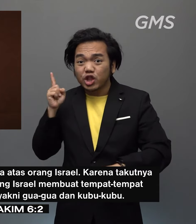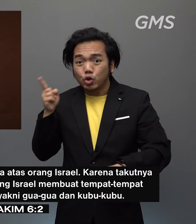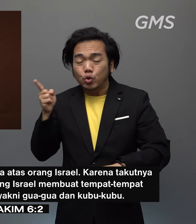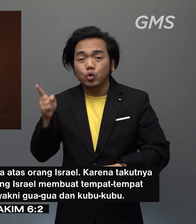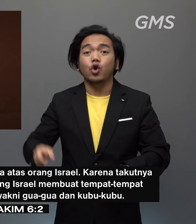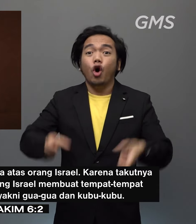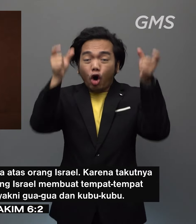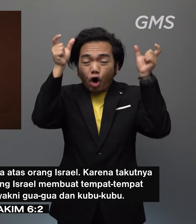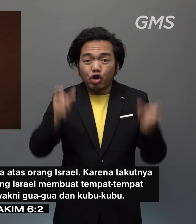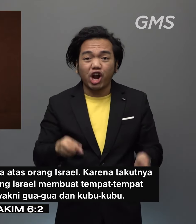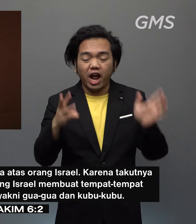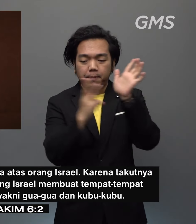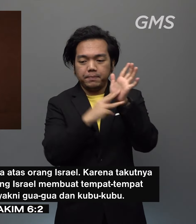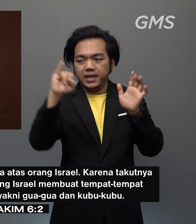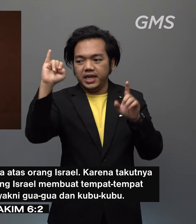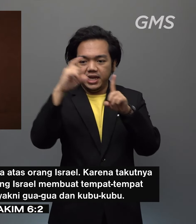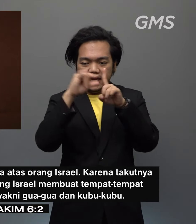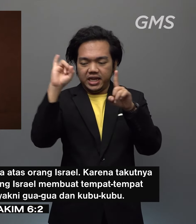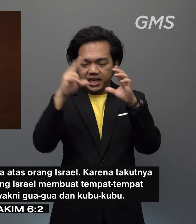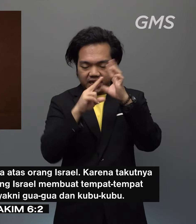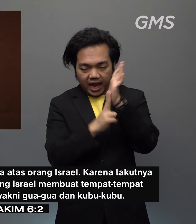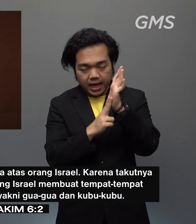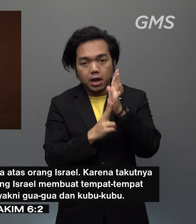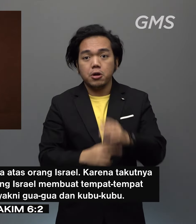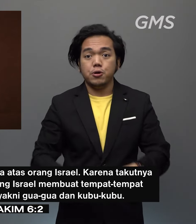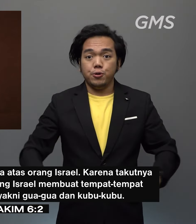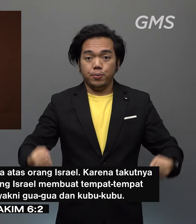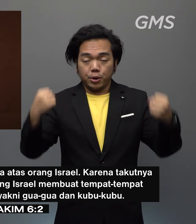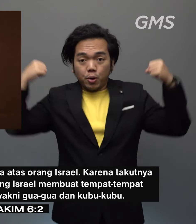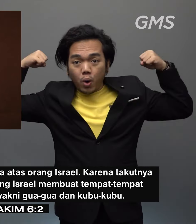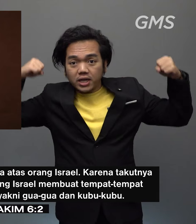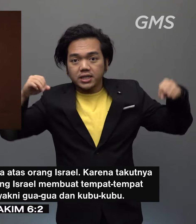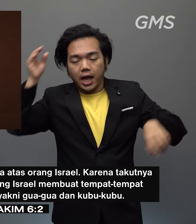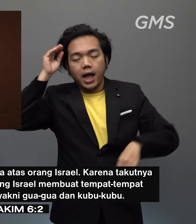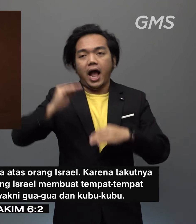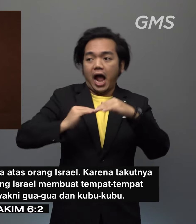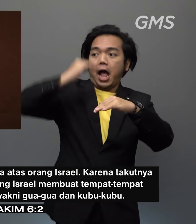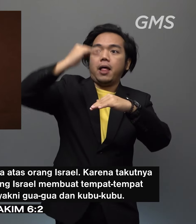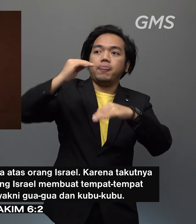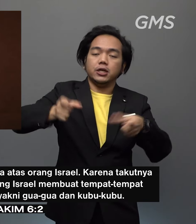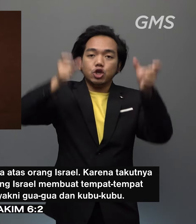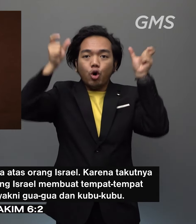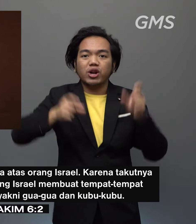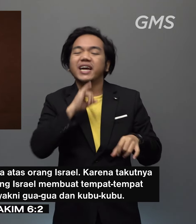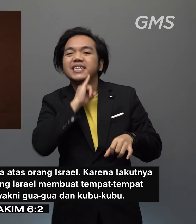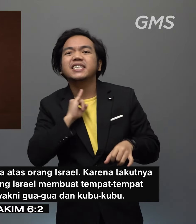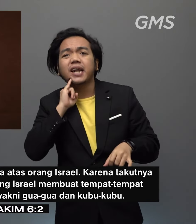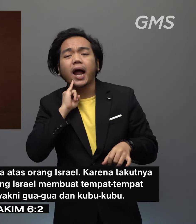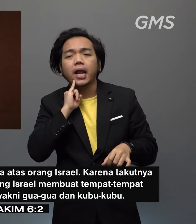orang Israel, karena takutnya kepada orang Midian, maka Israel membuat